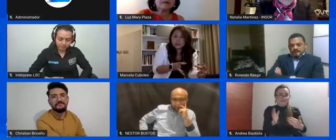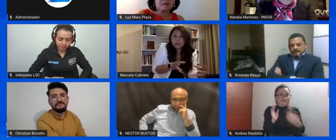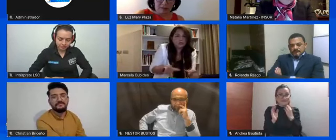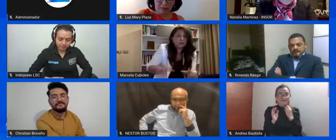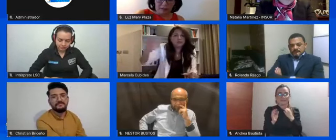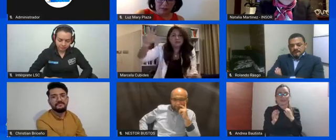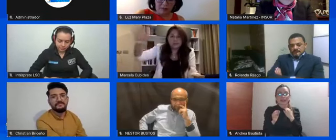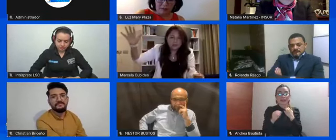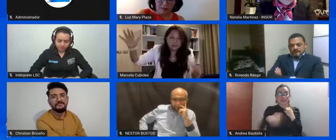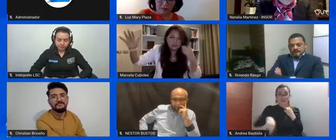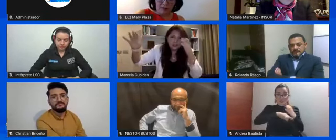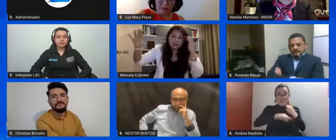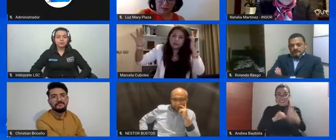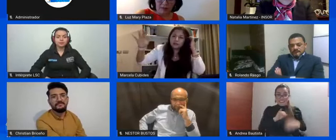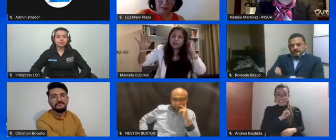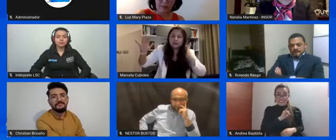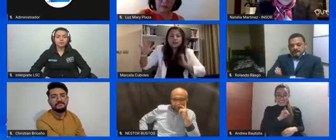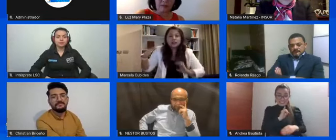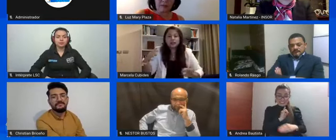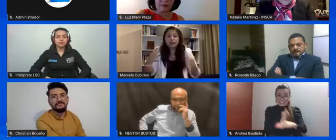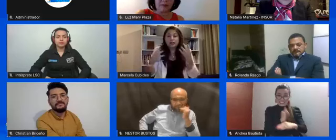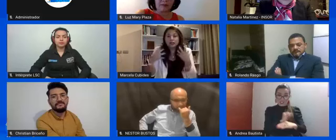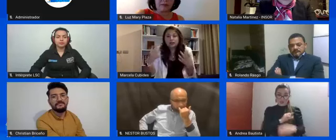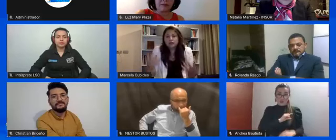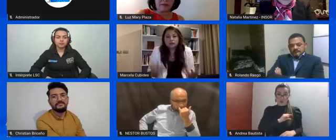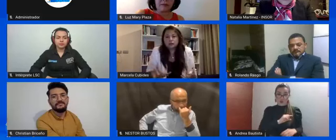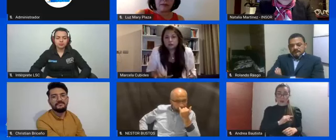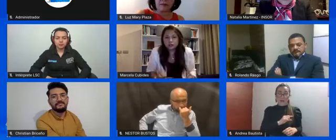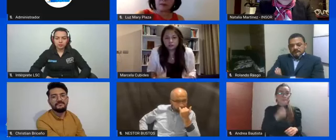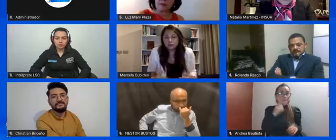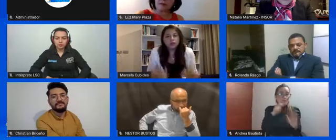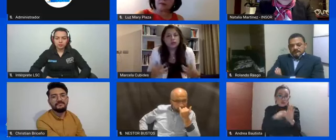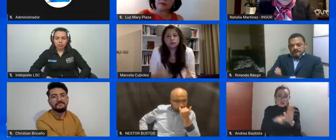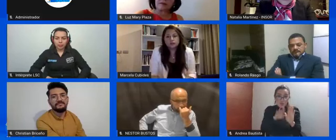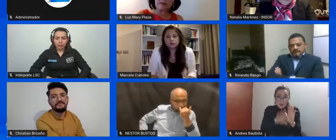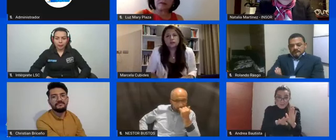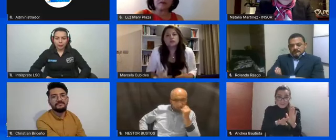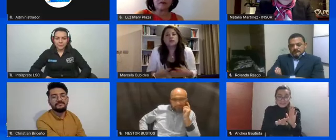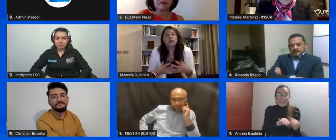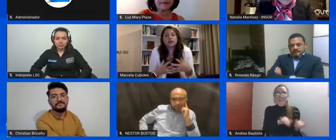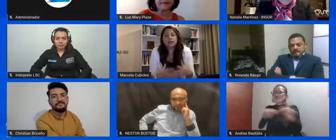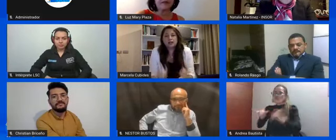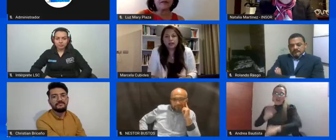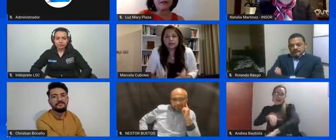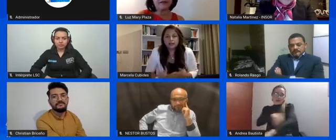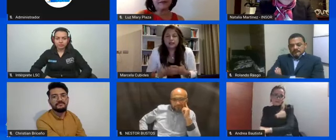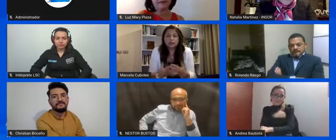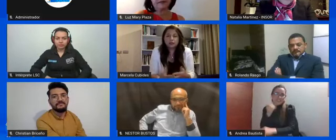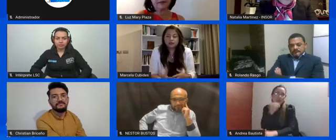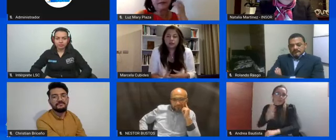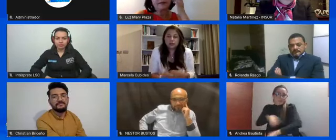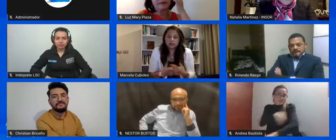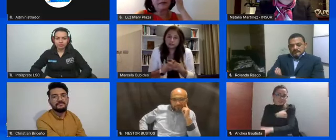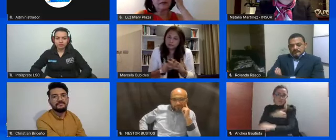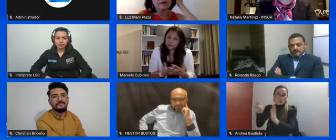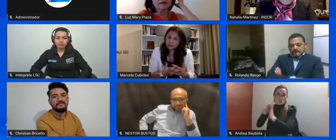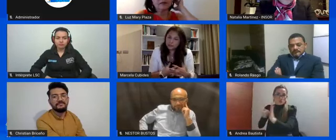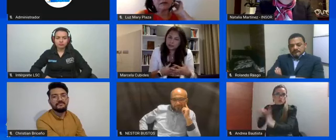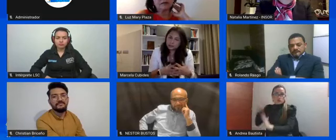pequeño tenemos son las mismas del ministerio más grande, y obviamente no tenemos toda la infraestructura, la gente, el